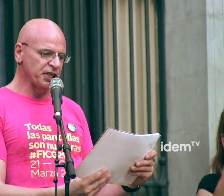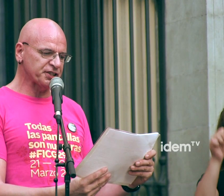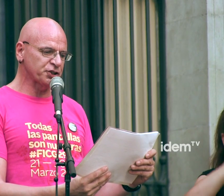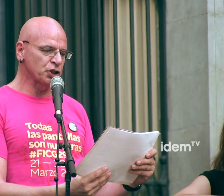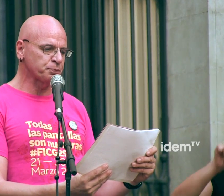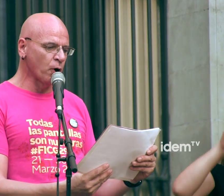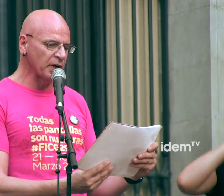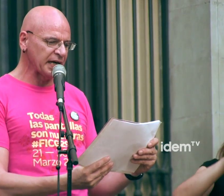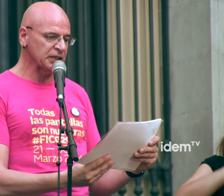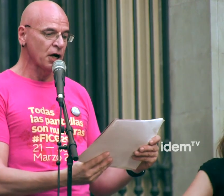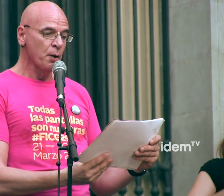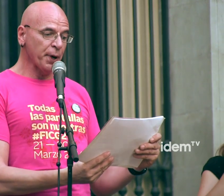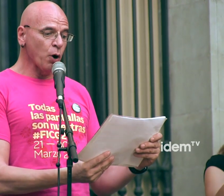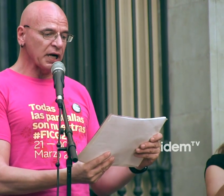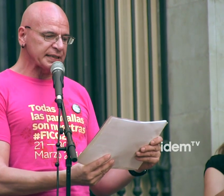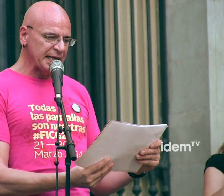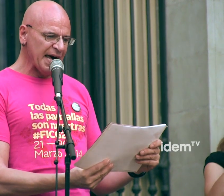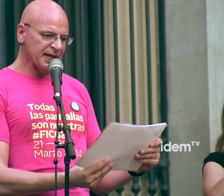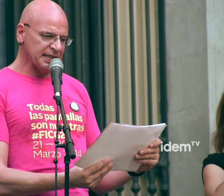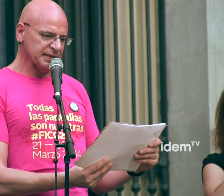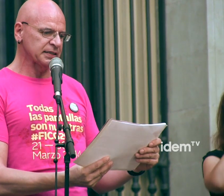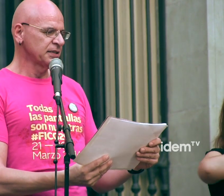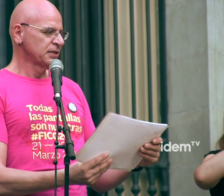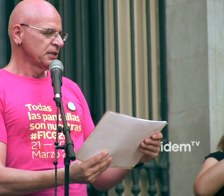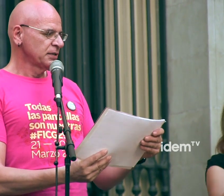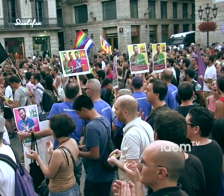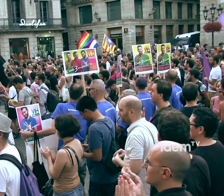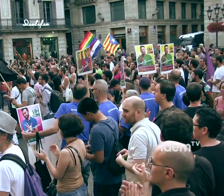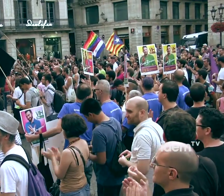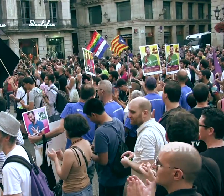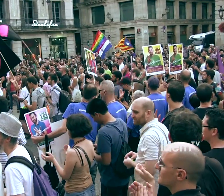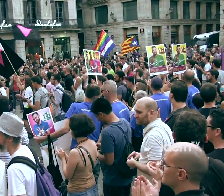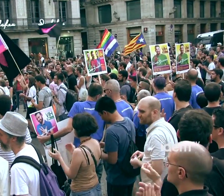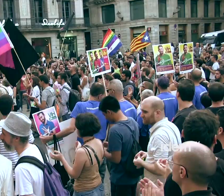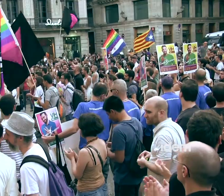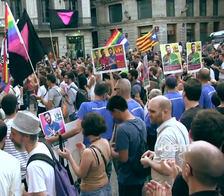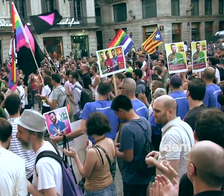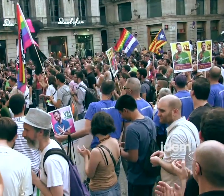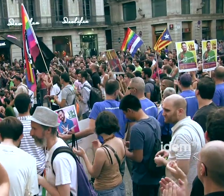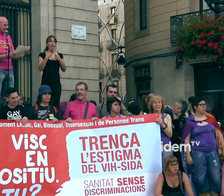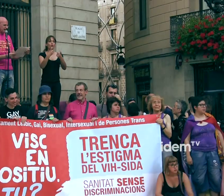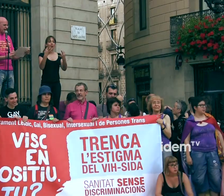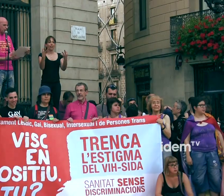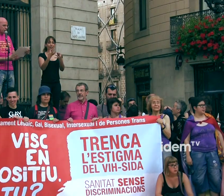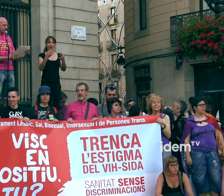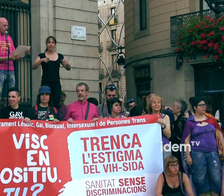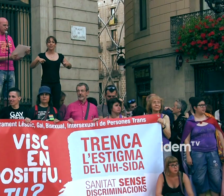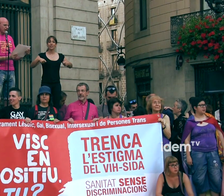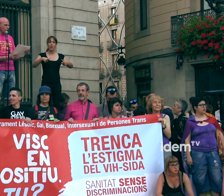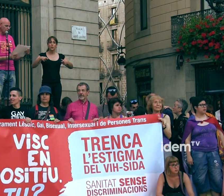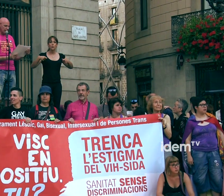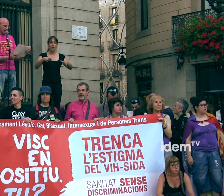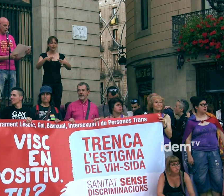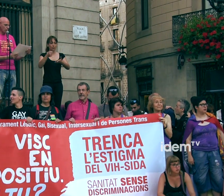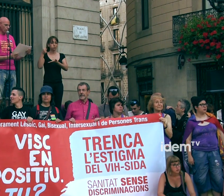les administracions públiques. Prou retallades! La manca de despesa destinada a la lluita